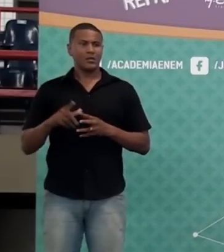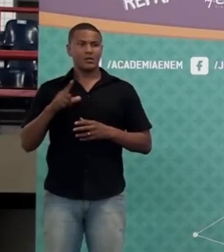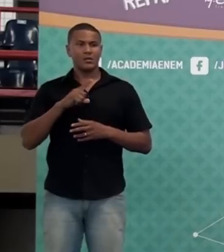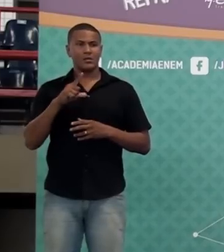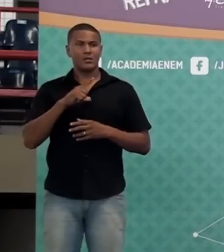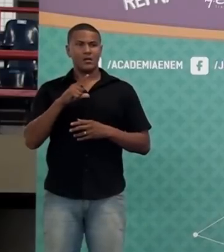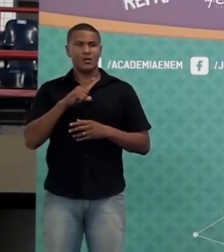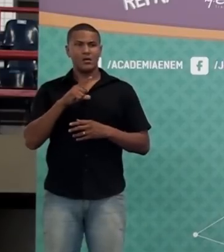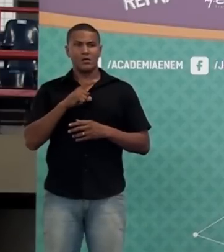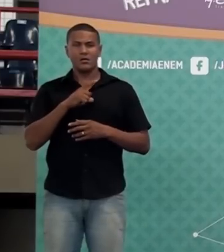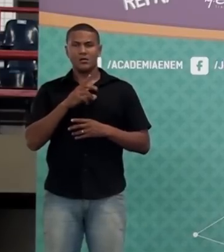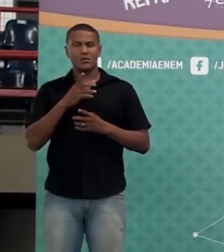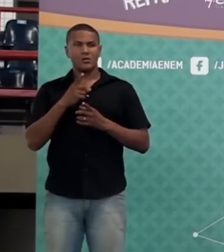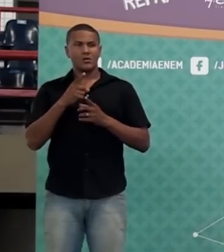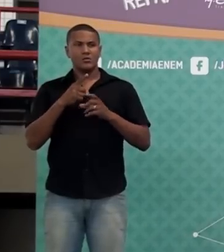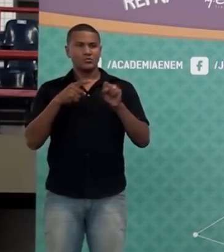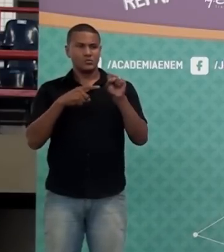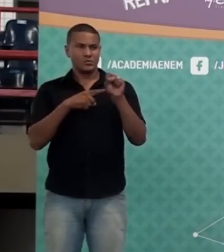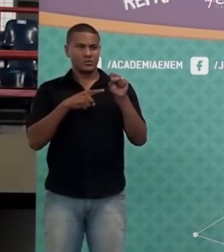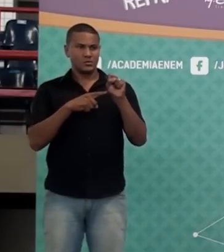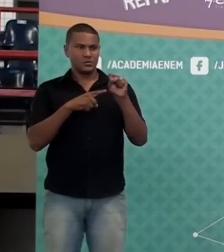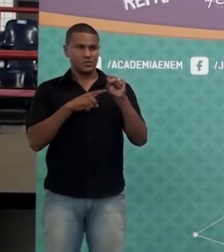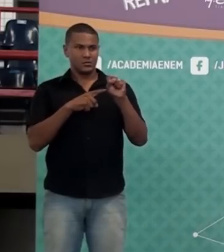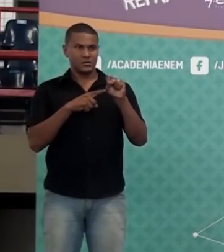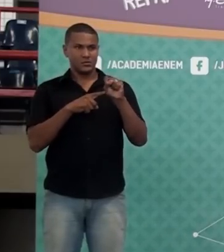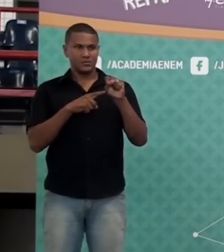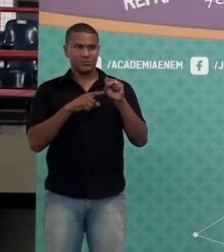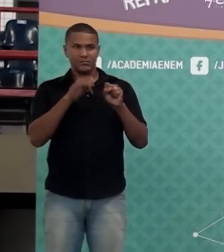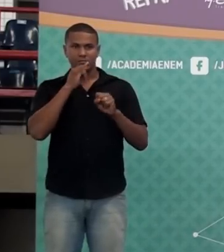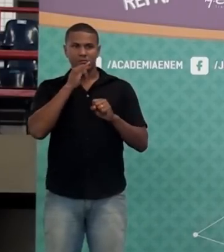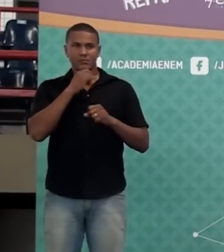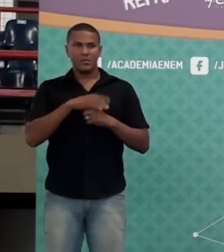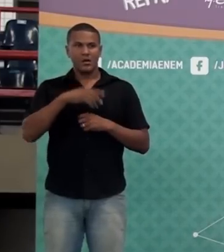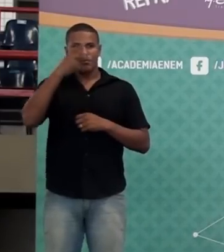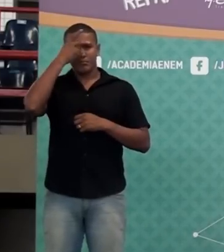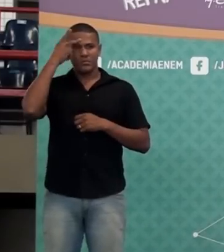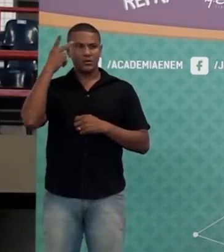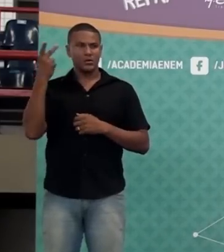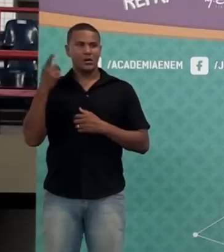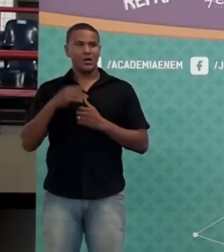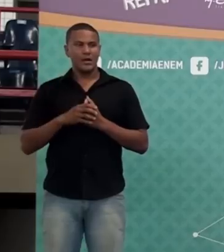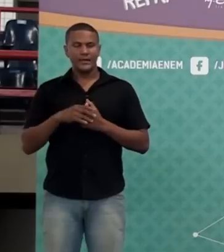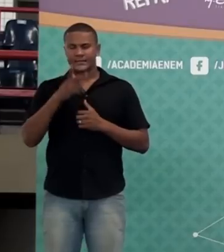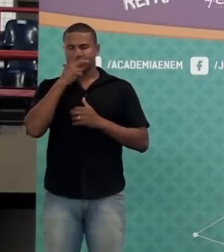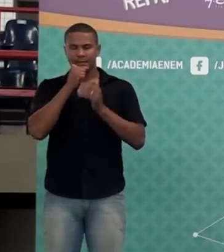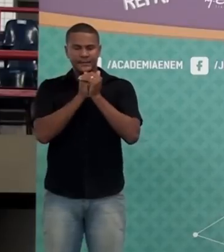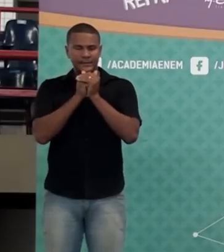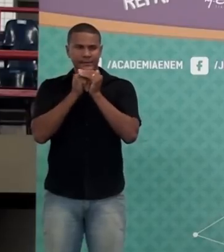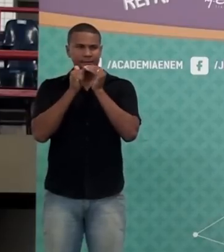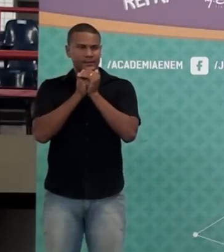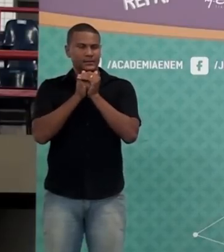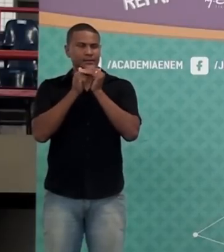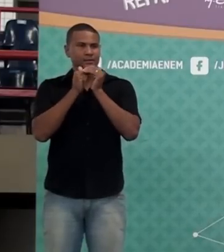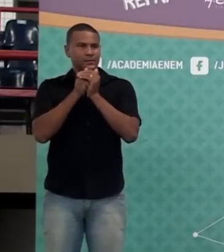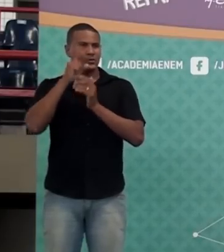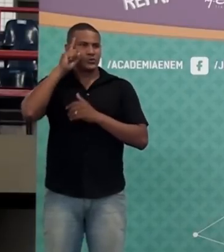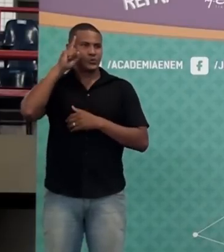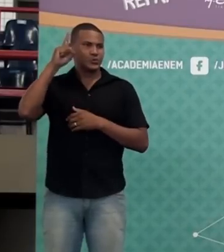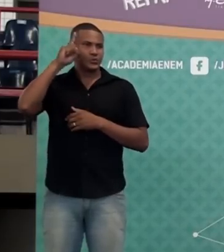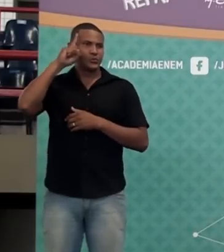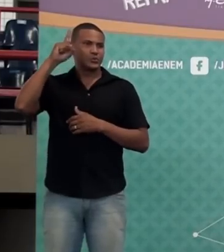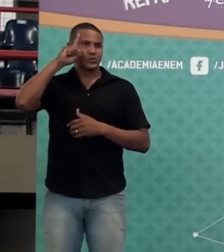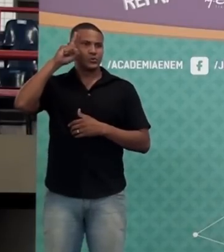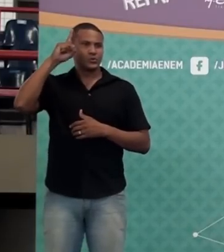substantivo. Se eu dissesse assim, o paciente piora dia a dia. E sem hífen era advérbio